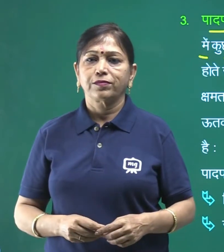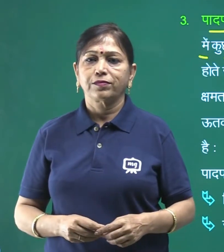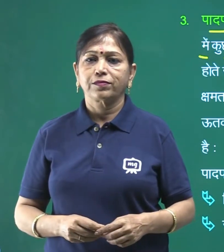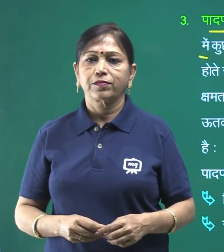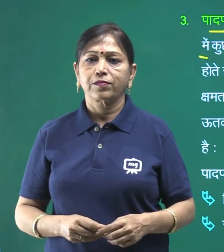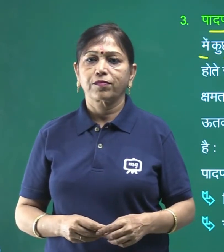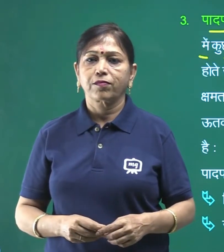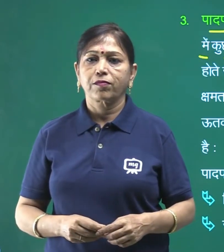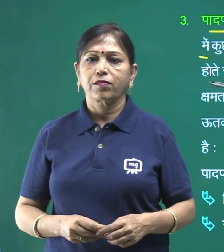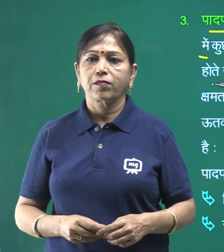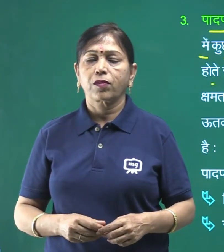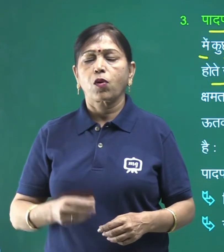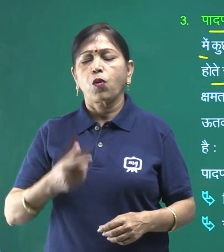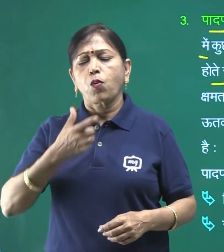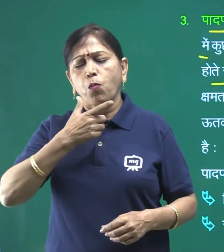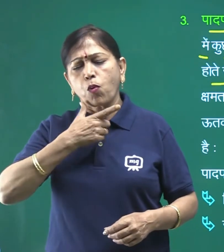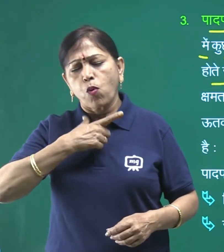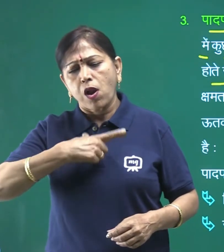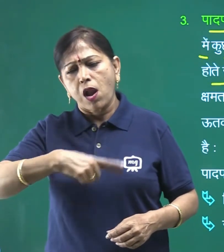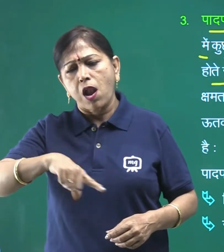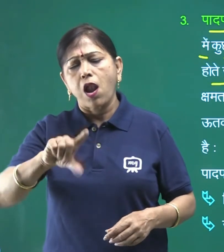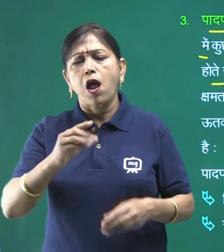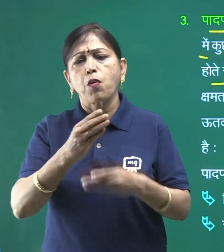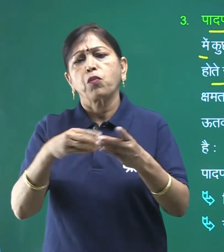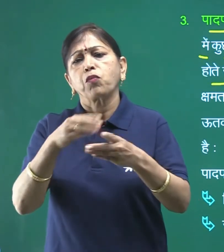जीवन भर विभाजित होते रहते हैं।